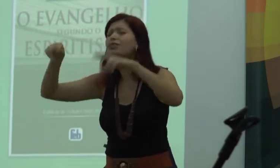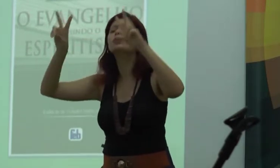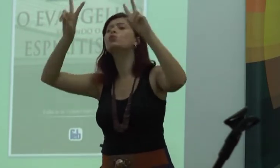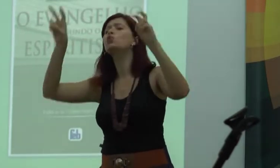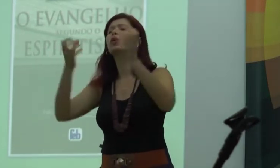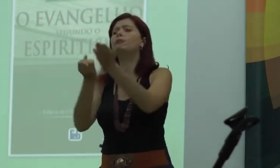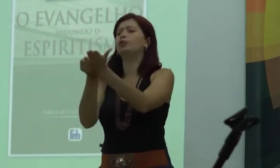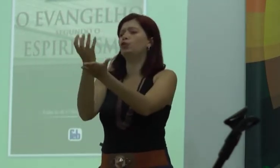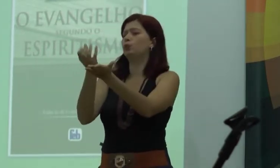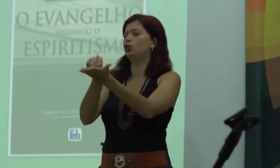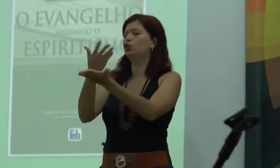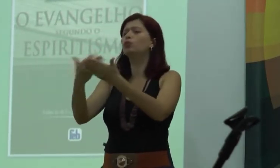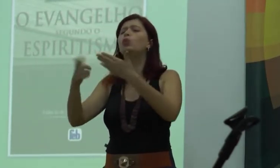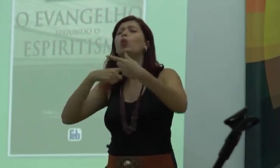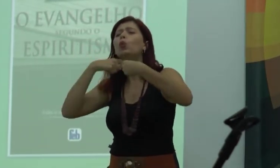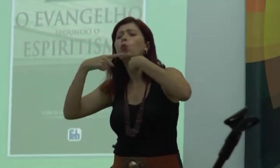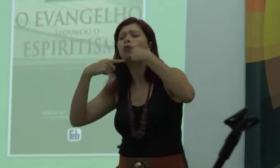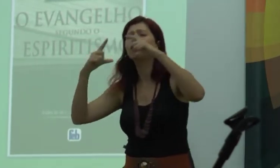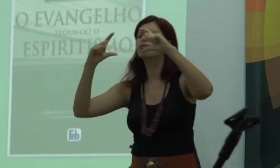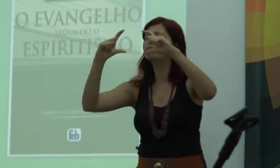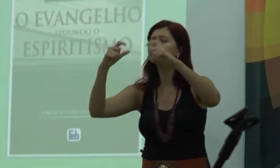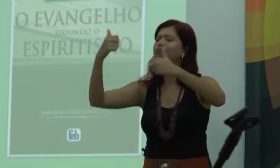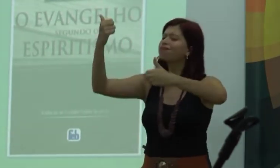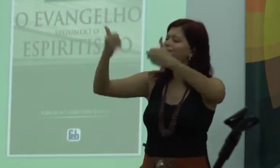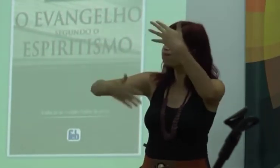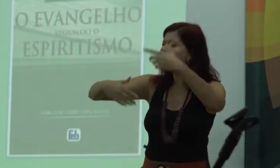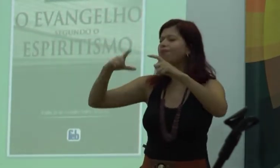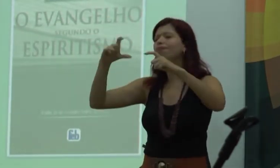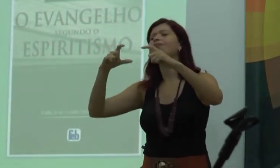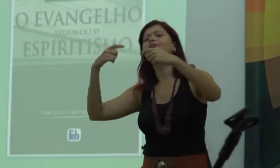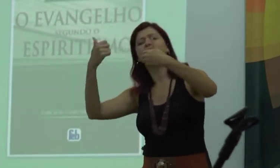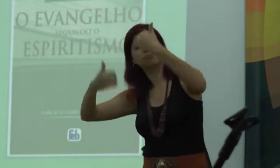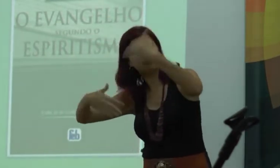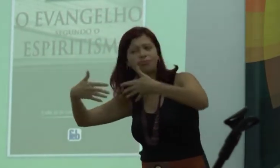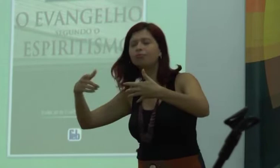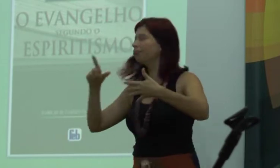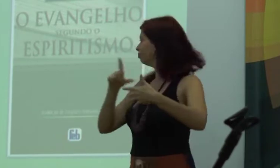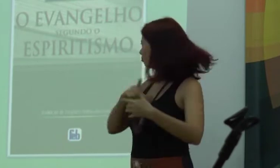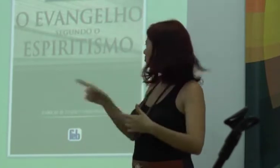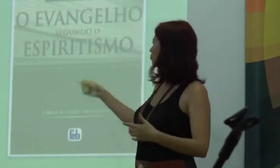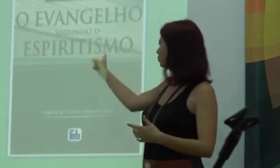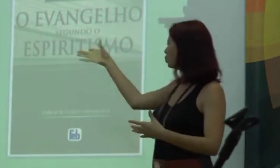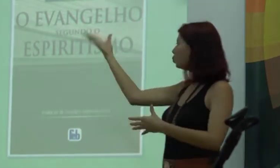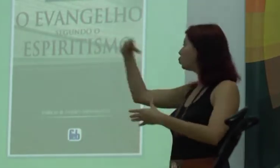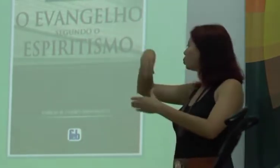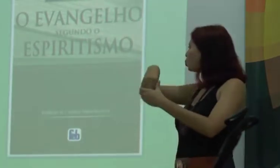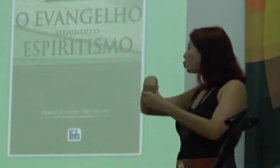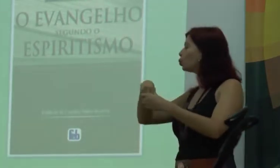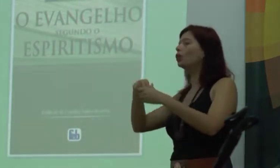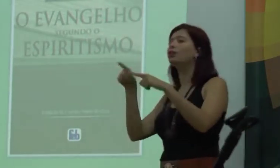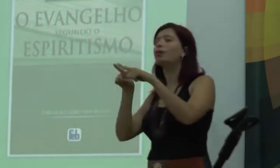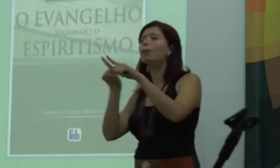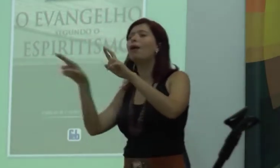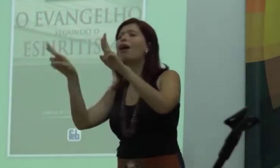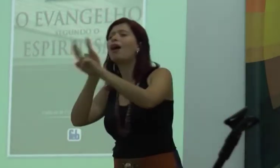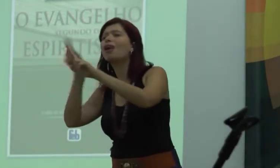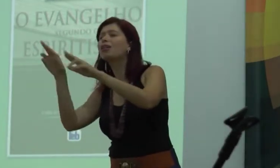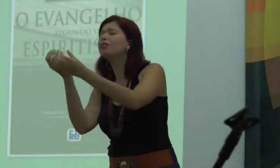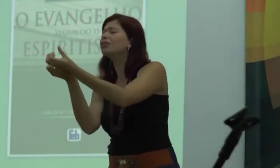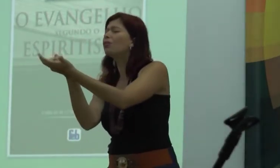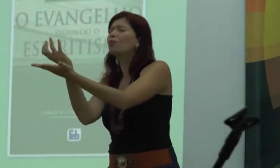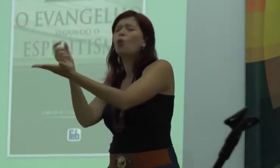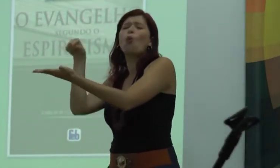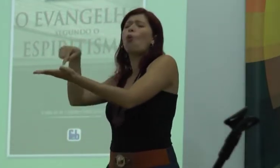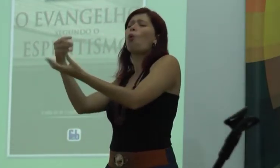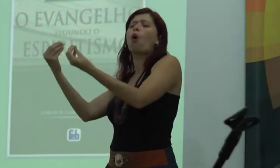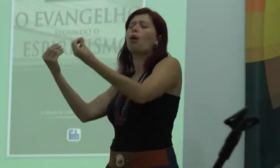Então, o que é o Evangelho segundo o Espiritismo? São as dúvidas das parábolas que são faladas, né, do nosso